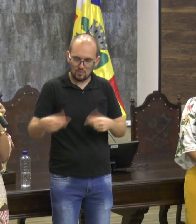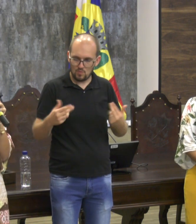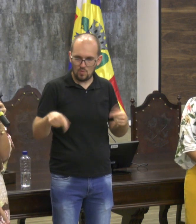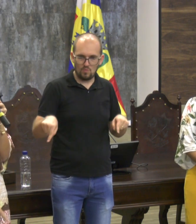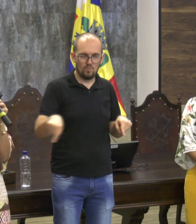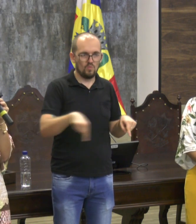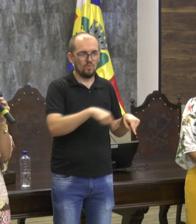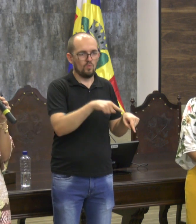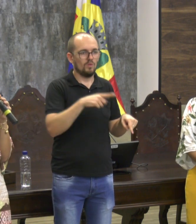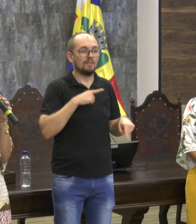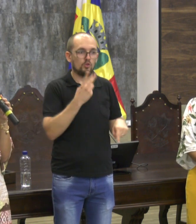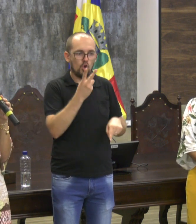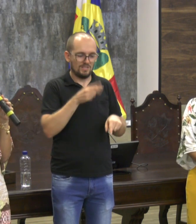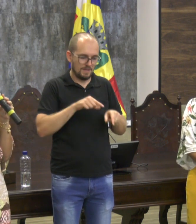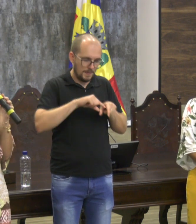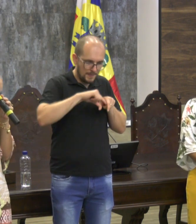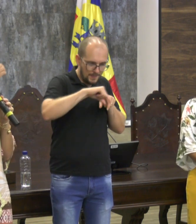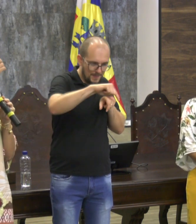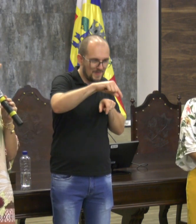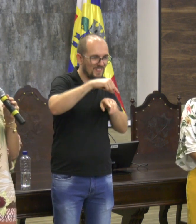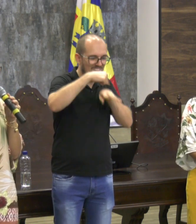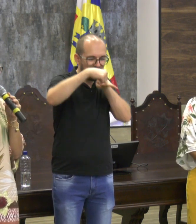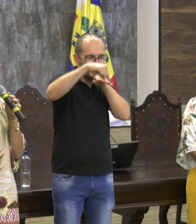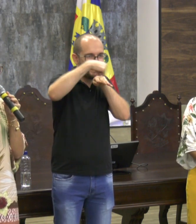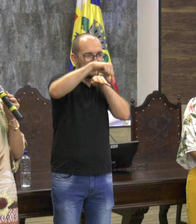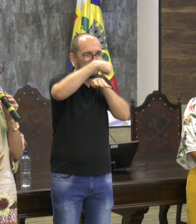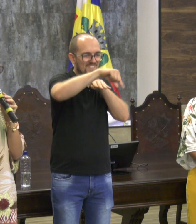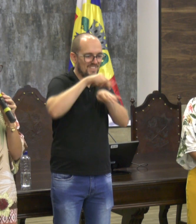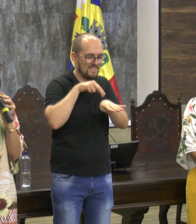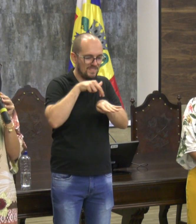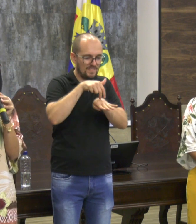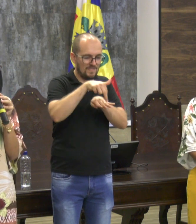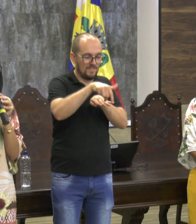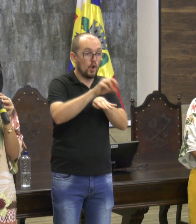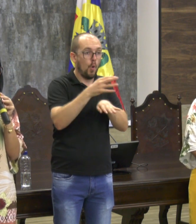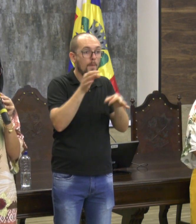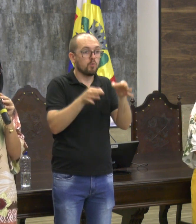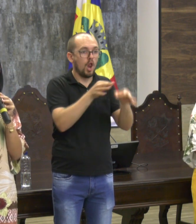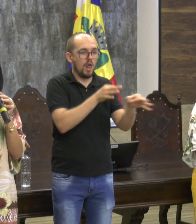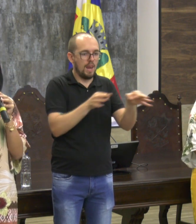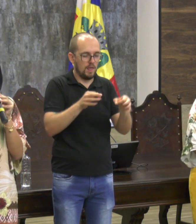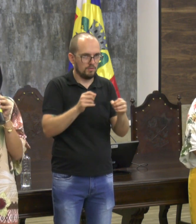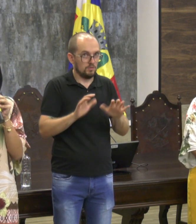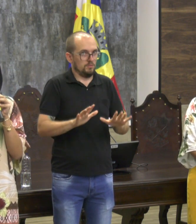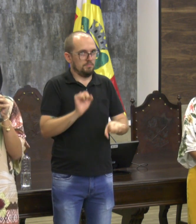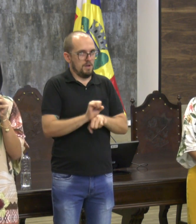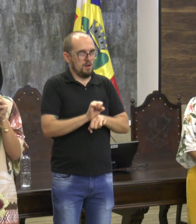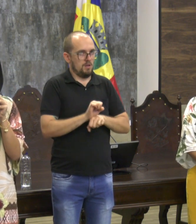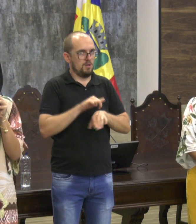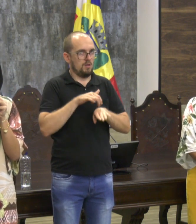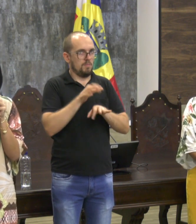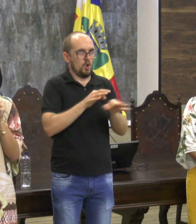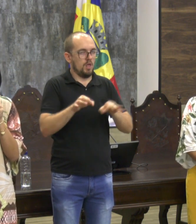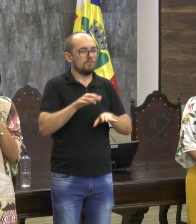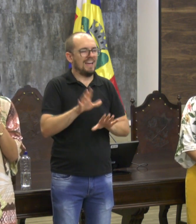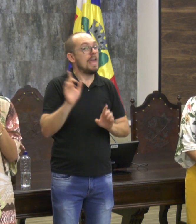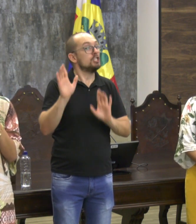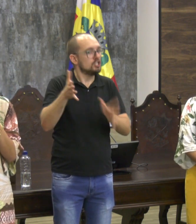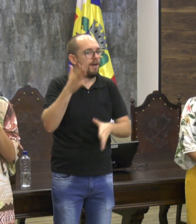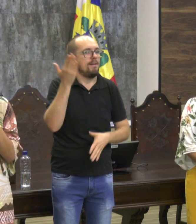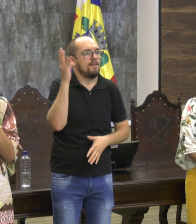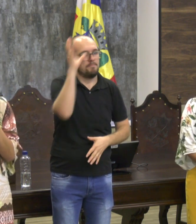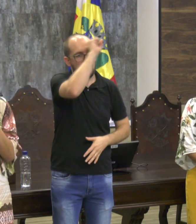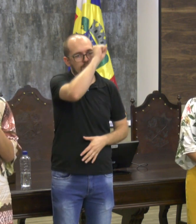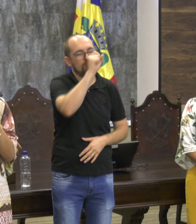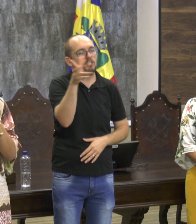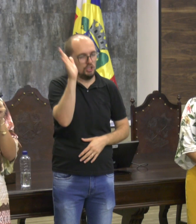piso direcional, o piso alerta. Ele faz uso desse piso e entende o que esse piso comunica para